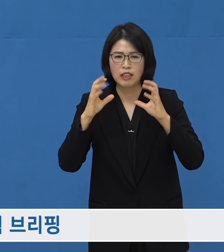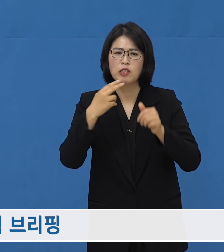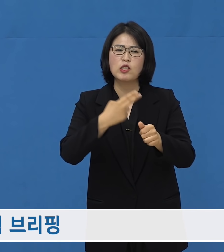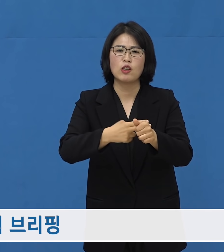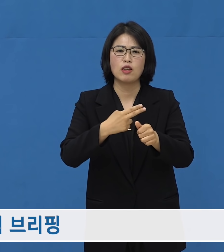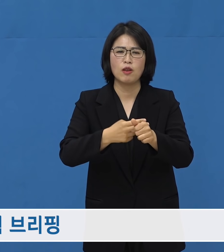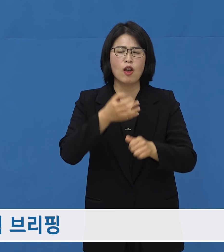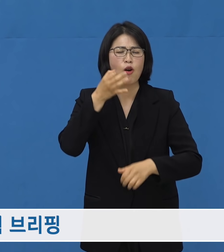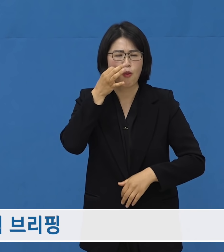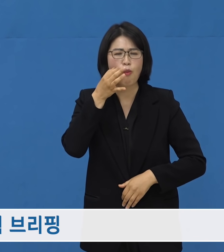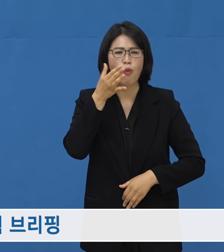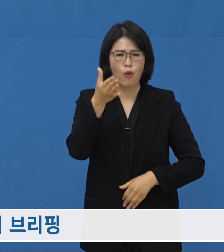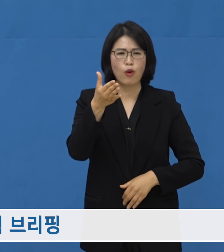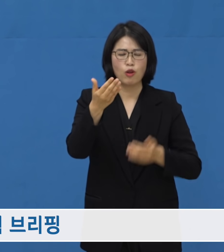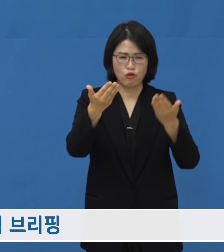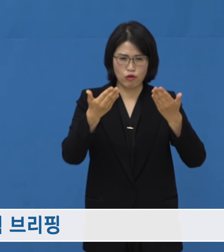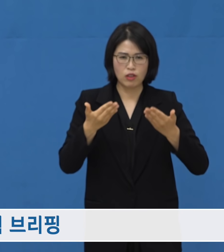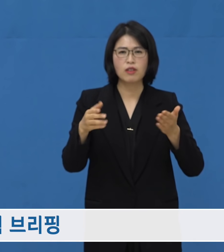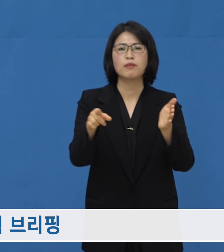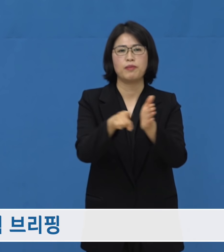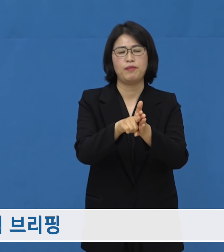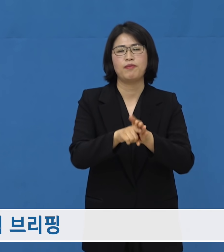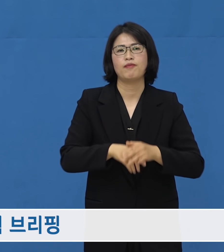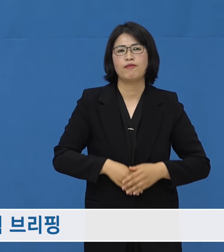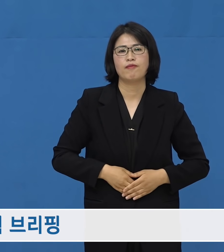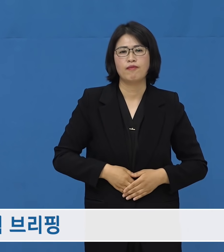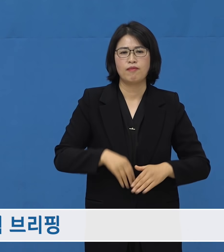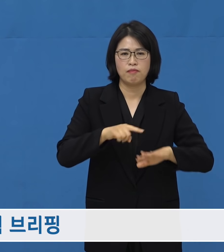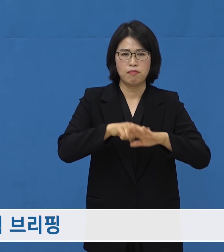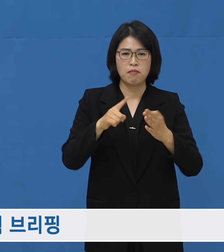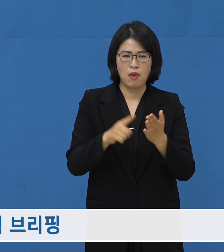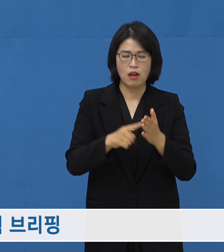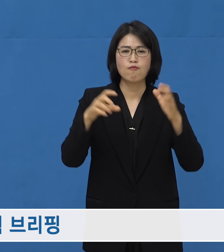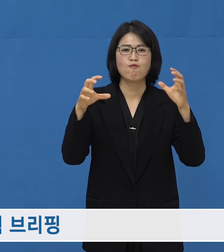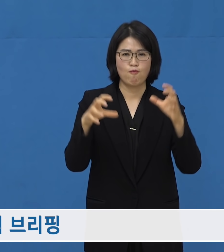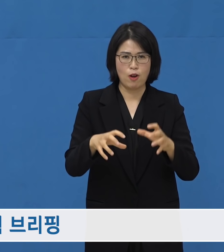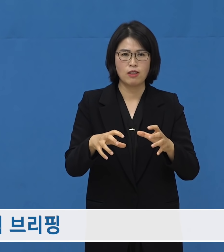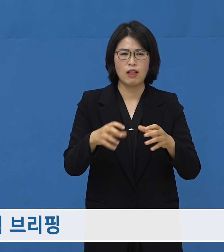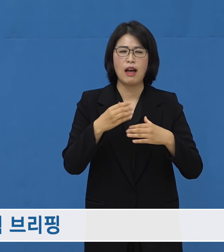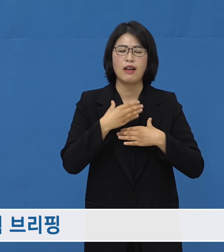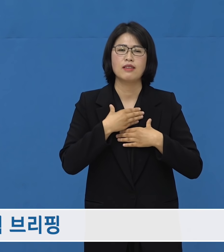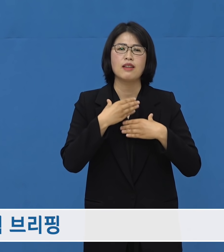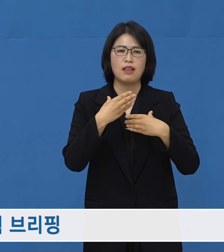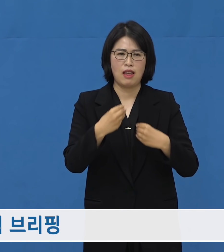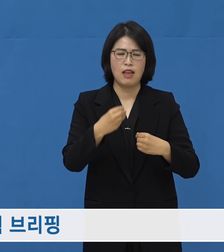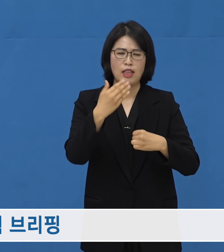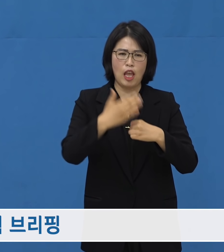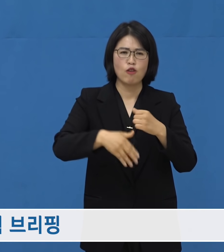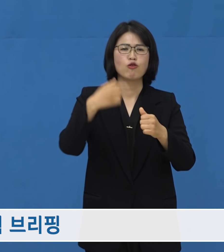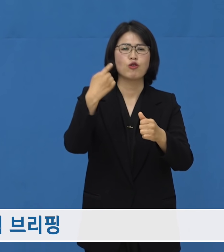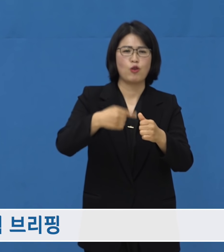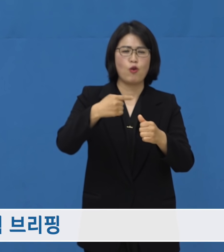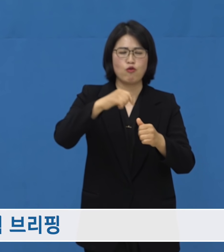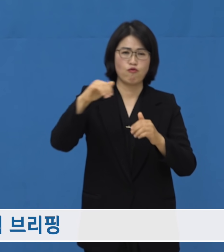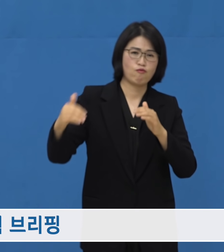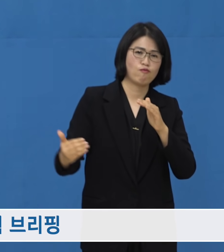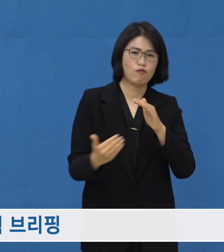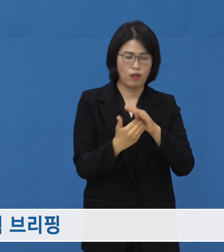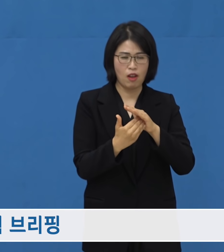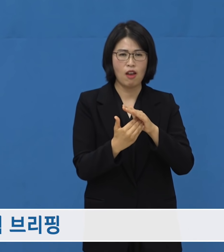보여주실 것을 믿습니다. 마음을 다 같이 모아서 안전한 대구 교육을 이루어내는